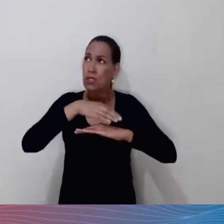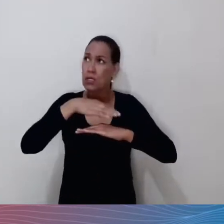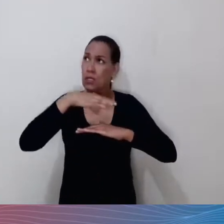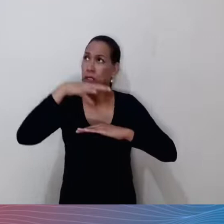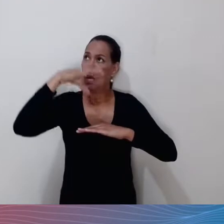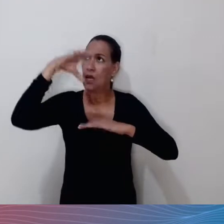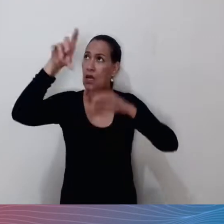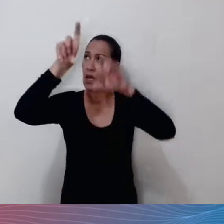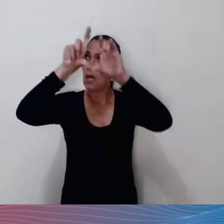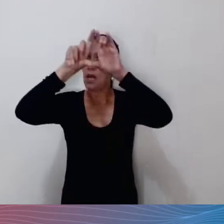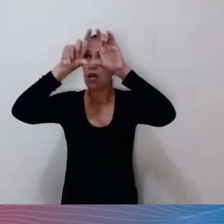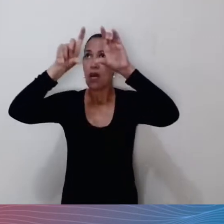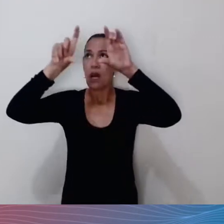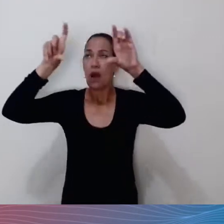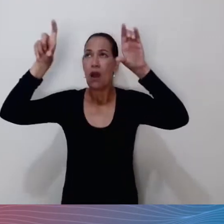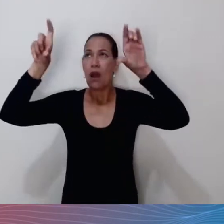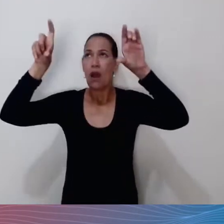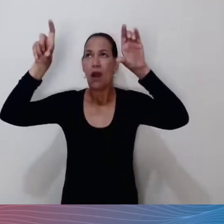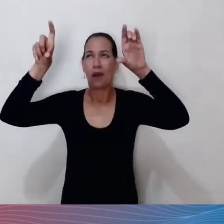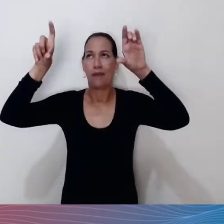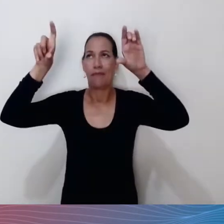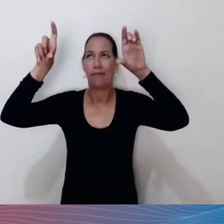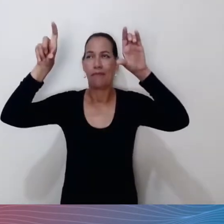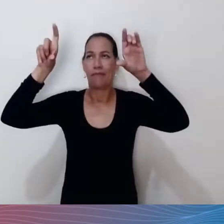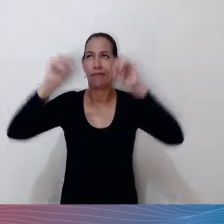Mas nem todos que ele tirou